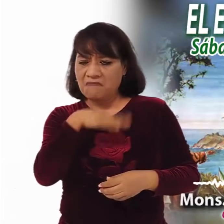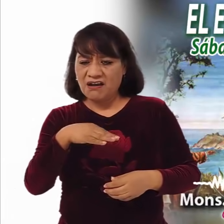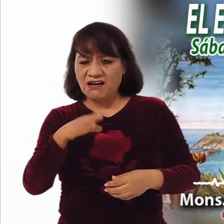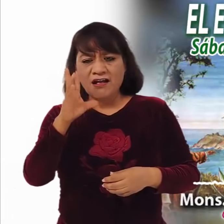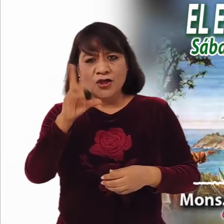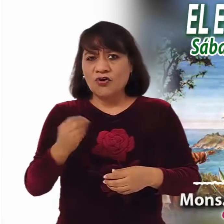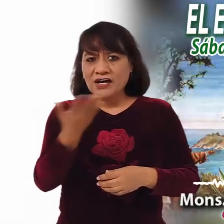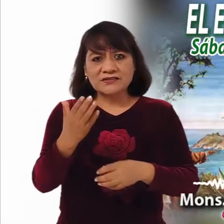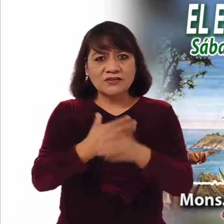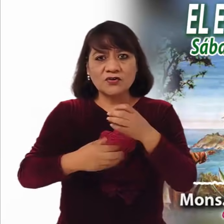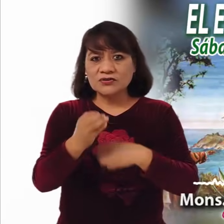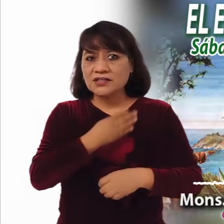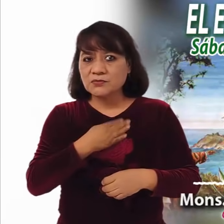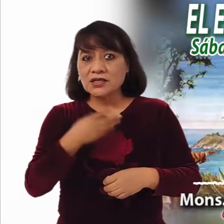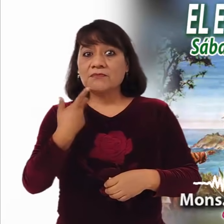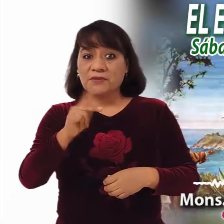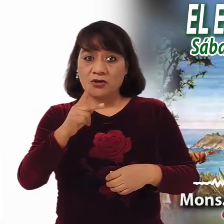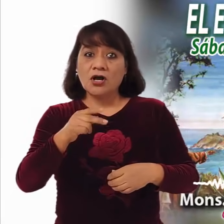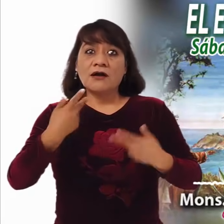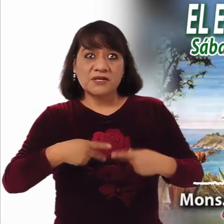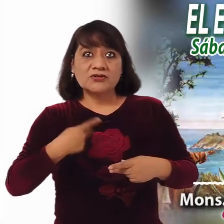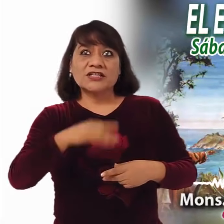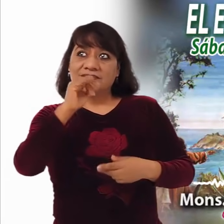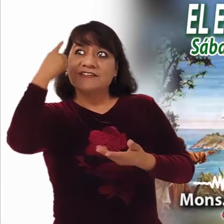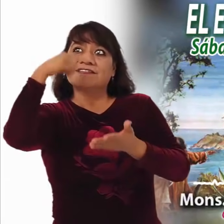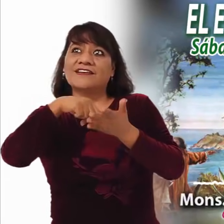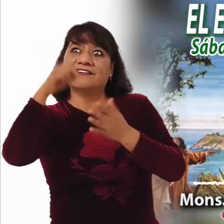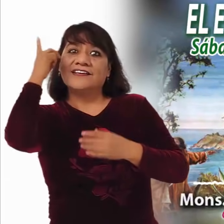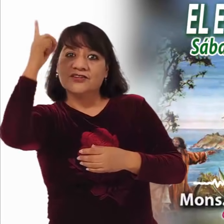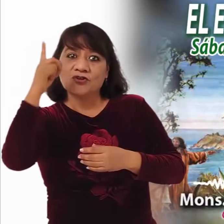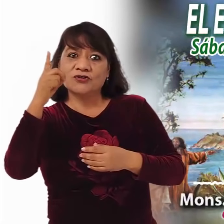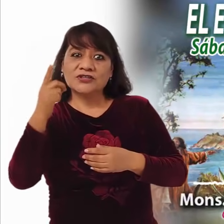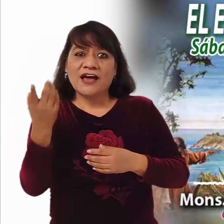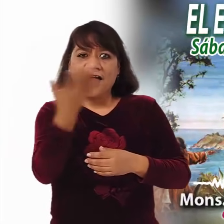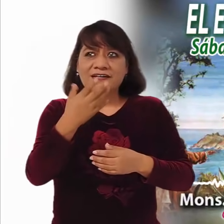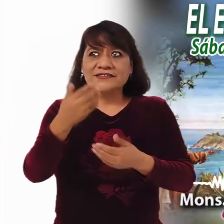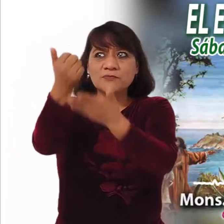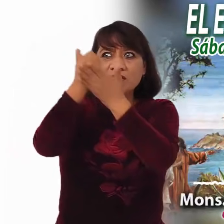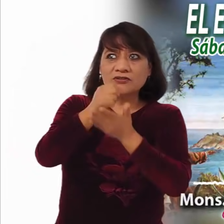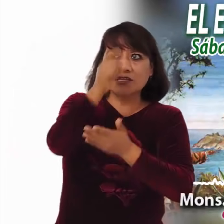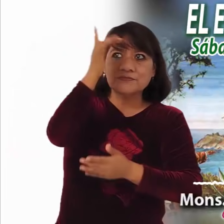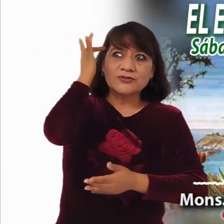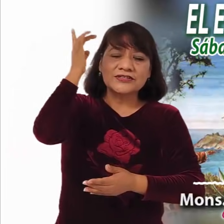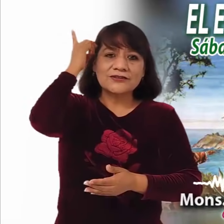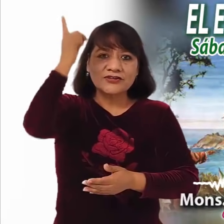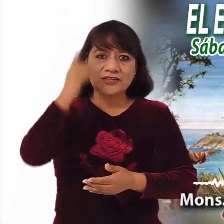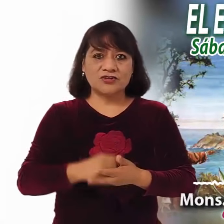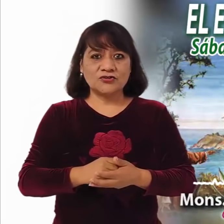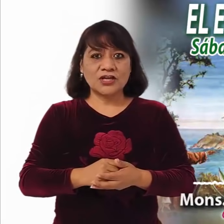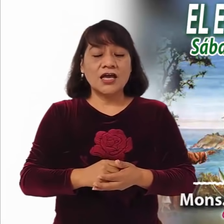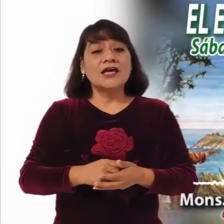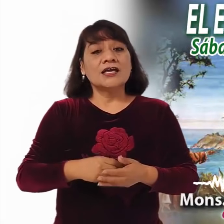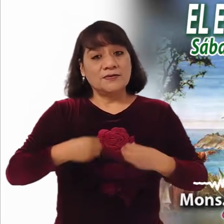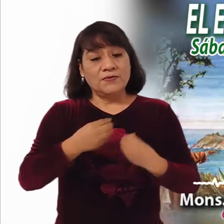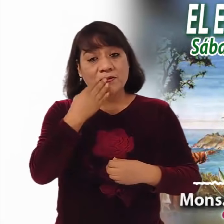egoísta que no da fruto, pero que el verdadero creyente actúa y piensa conforme al Espíritu.